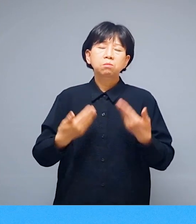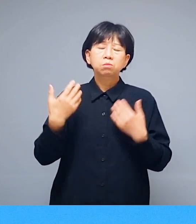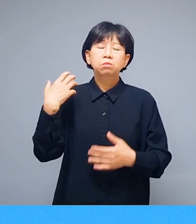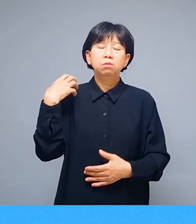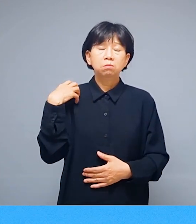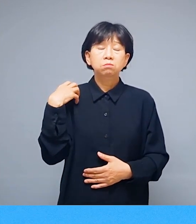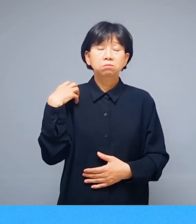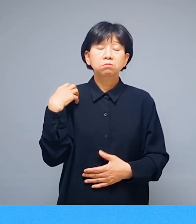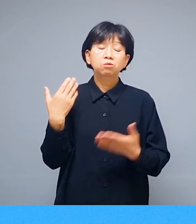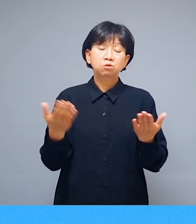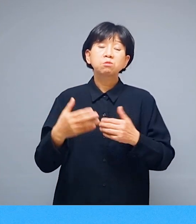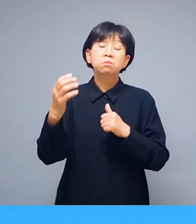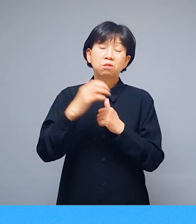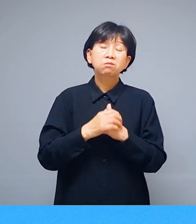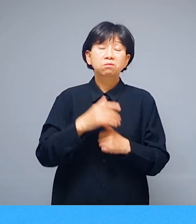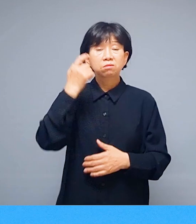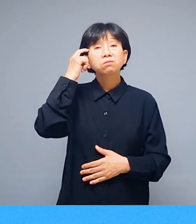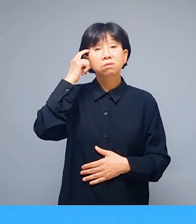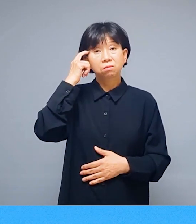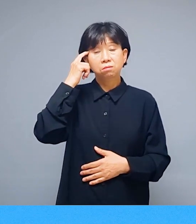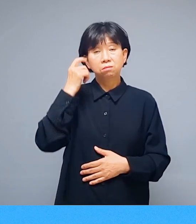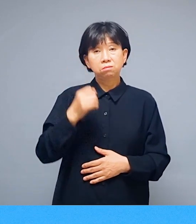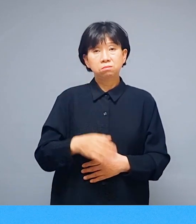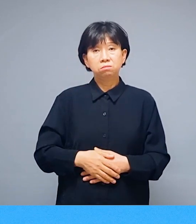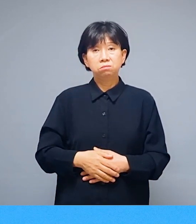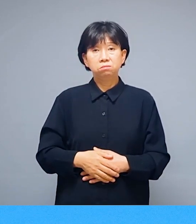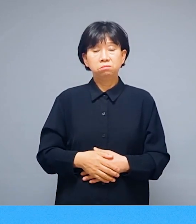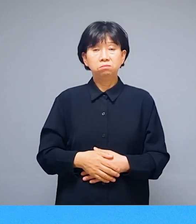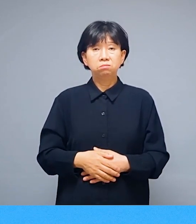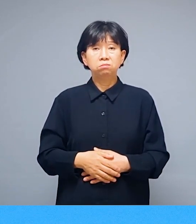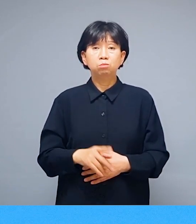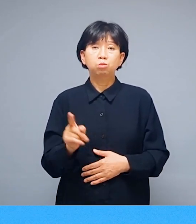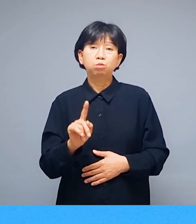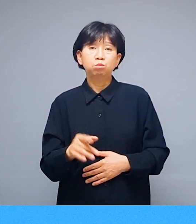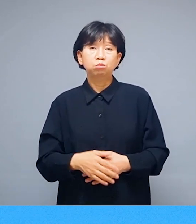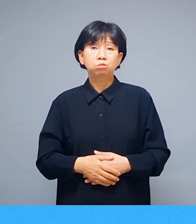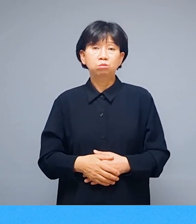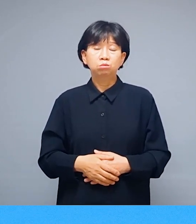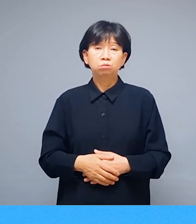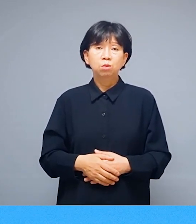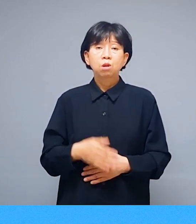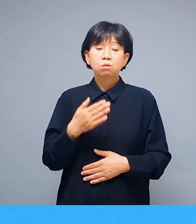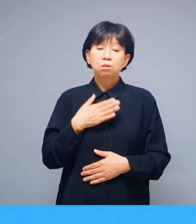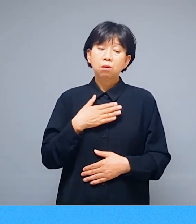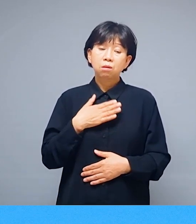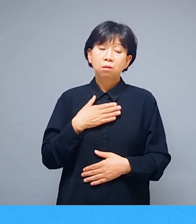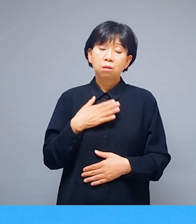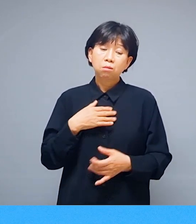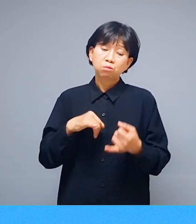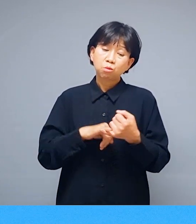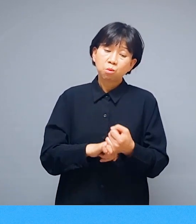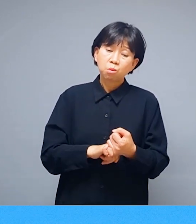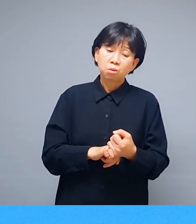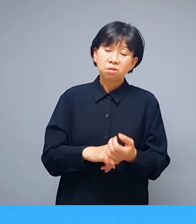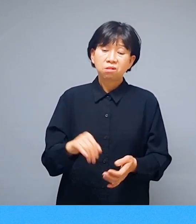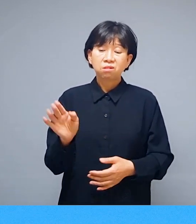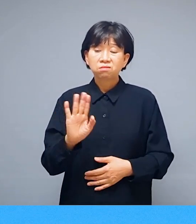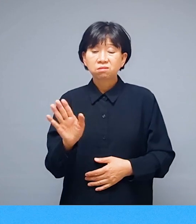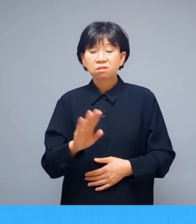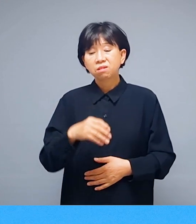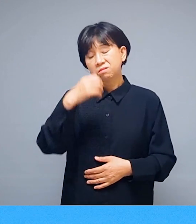있습니다. 봉사를 앞에 두고도 이건 내 일이 아니야. 내가 할 자리는 아니야. 어느 정도 본인이